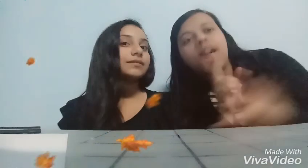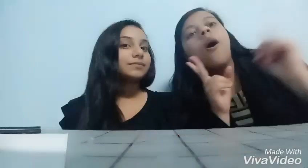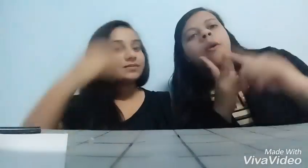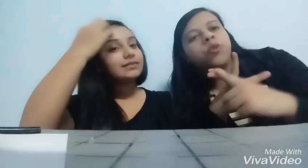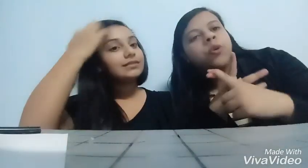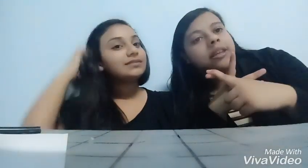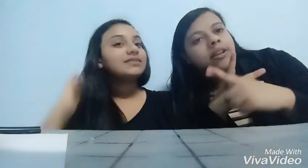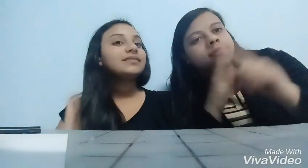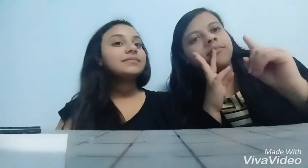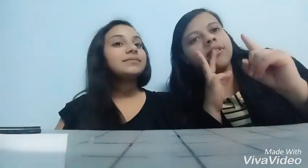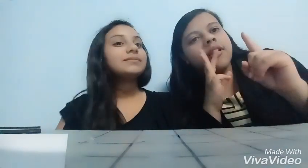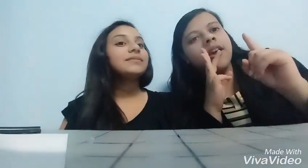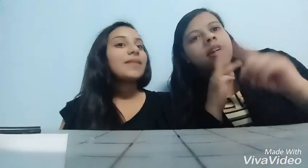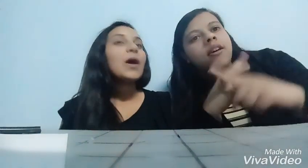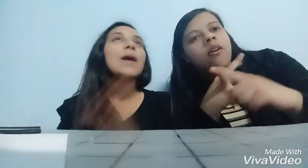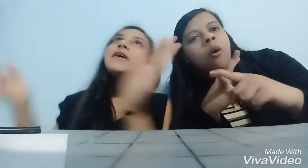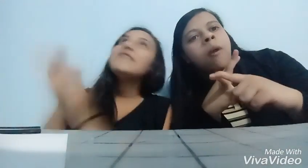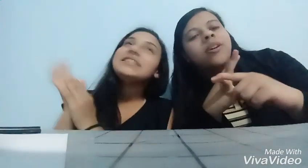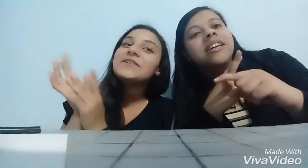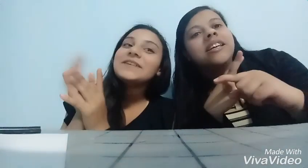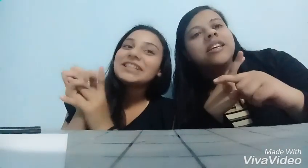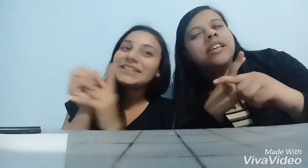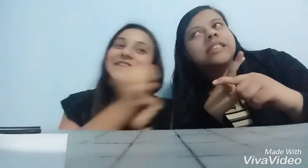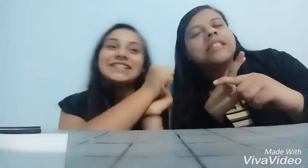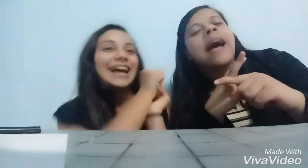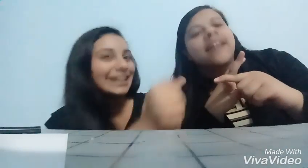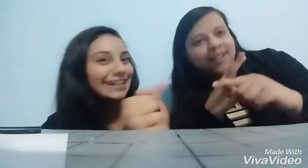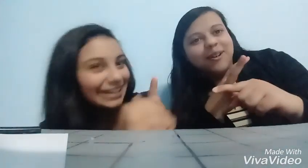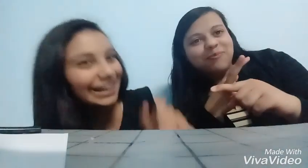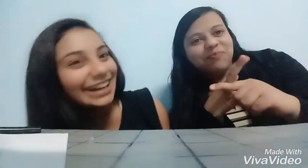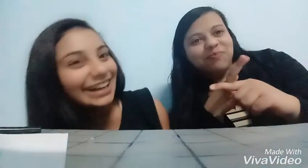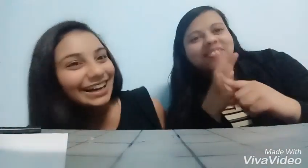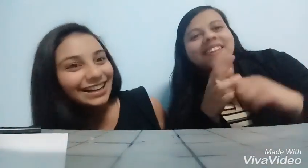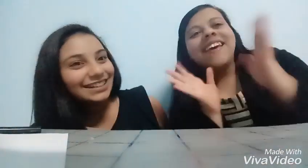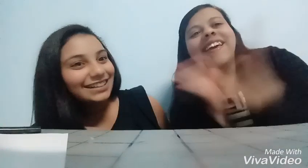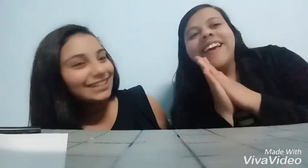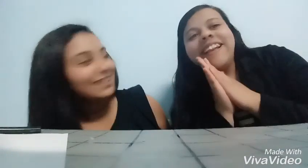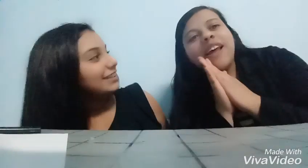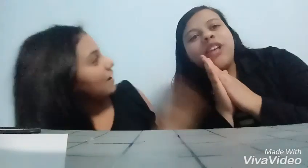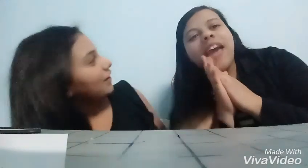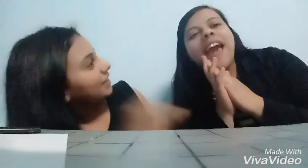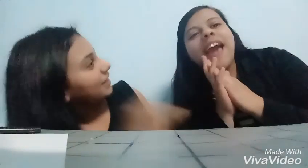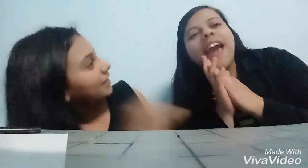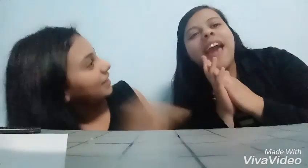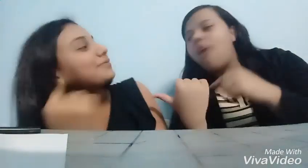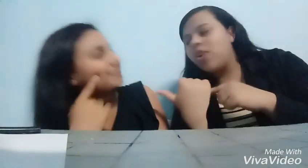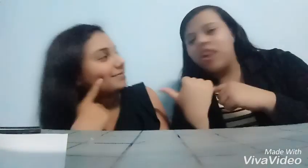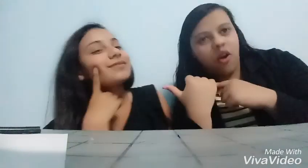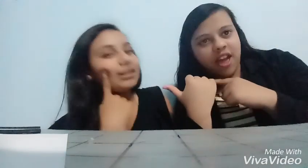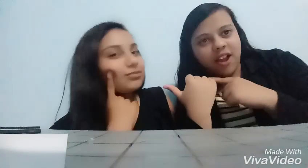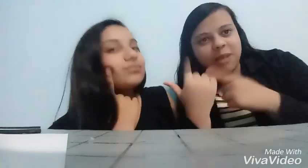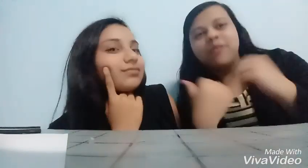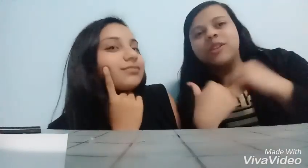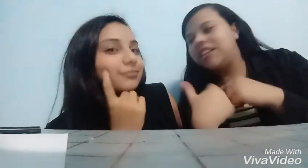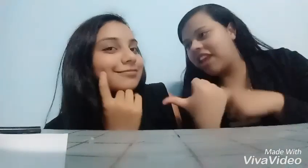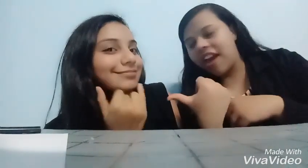meu Twitter e meu Facebook, meu Instagram. Então, gente, eu vou colocar o dela também, vocês seguirem ela,